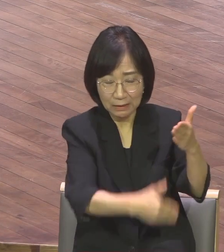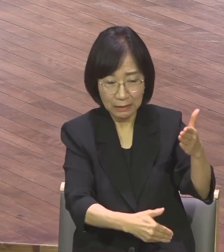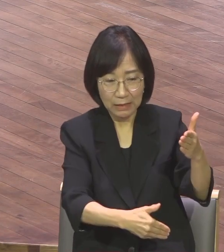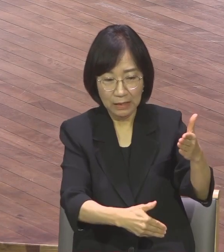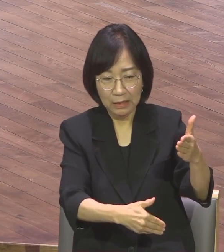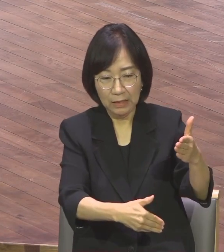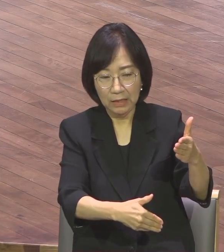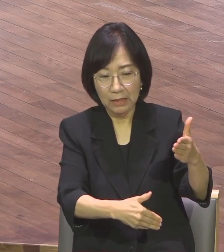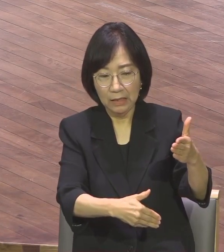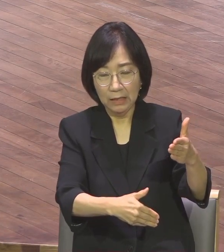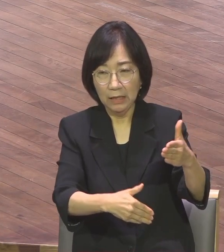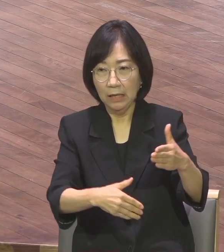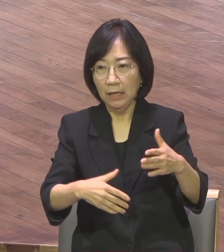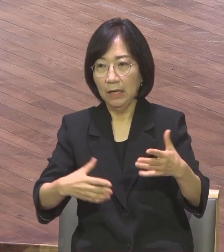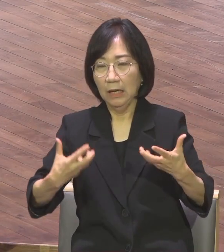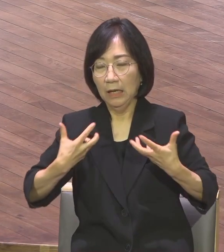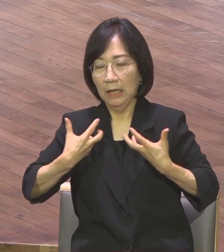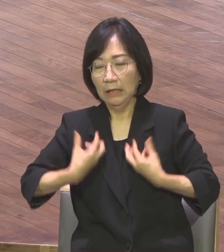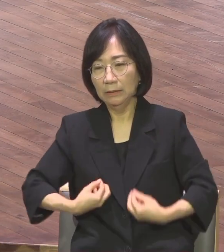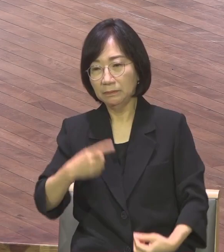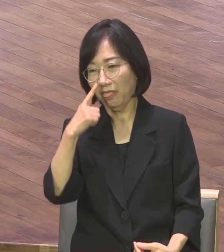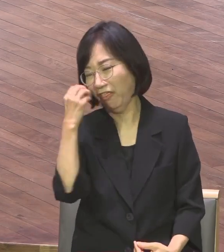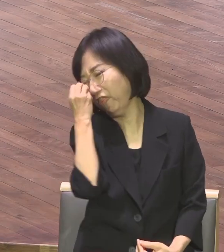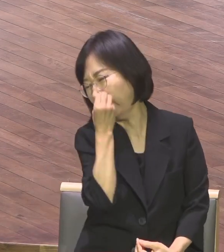어른들은 웃지 않는데